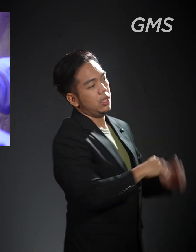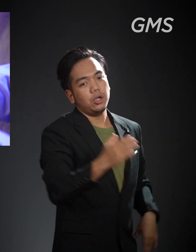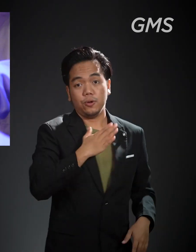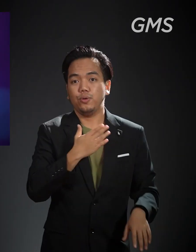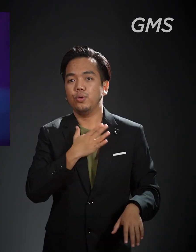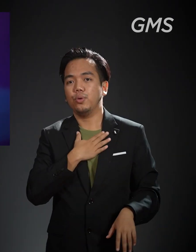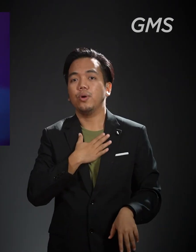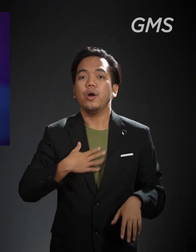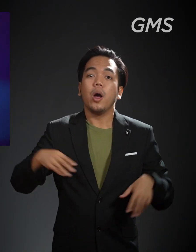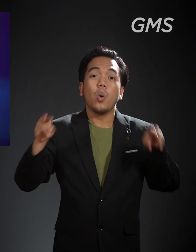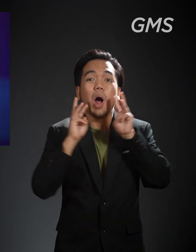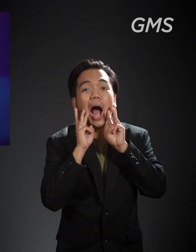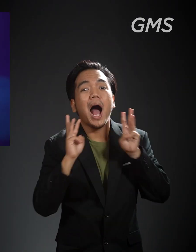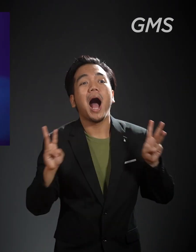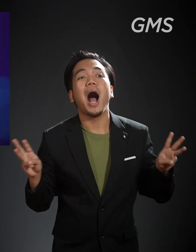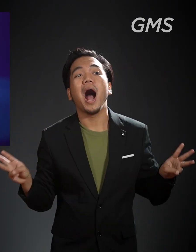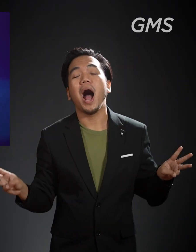dipuji, ku